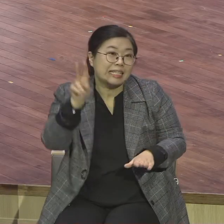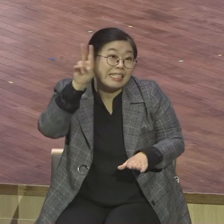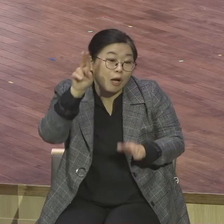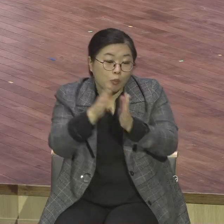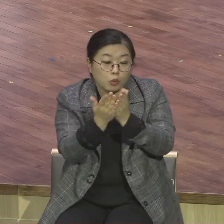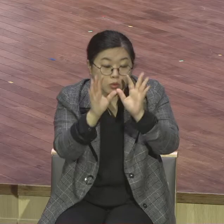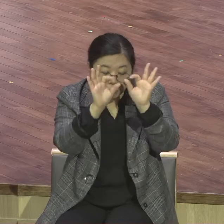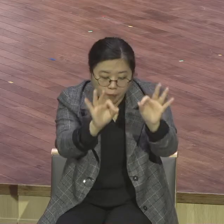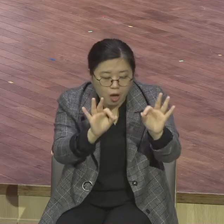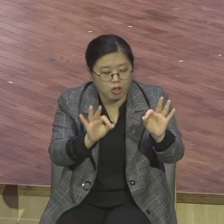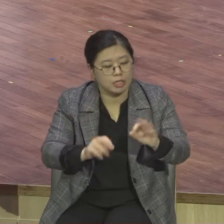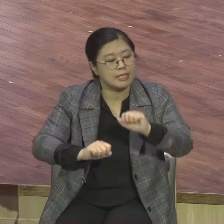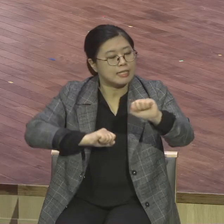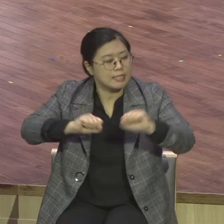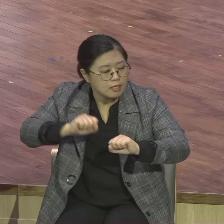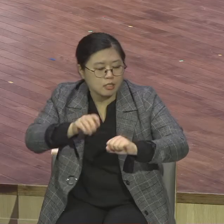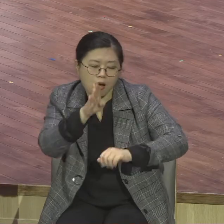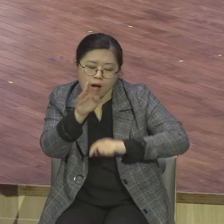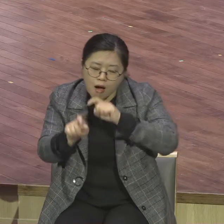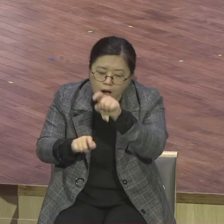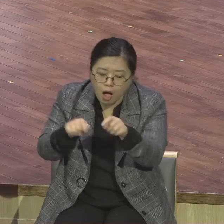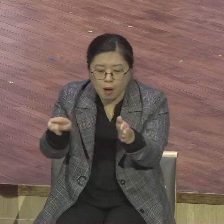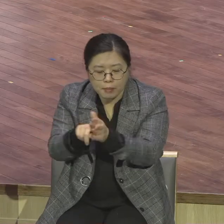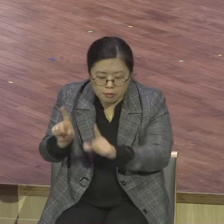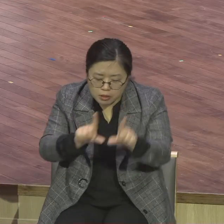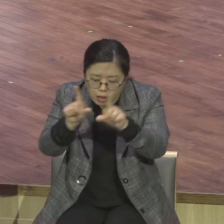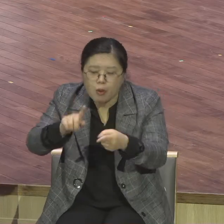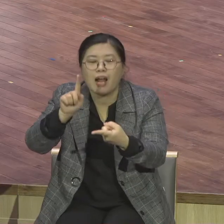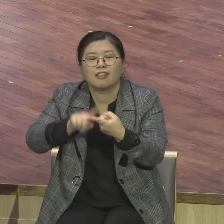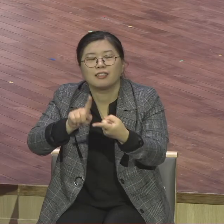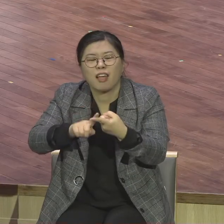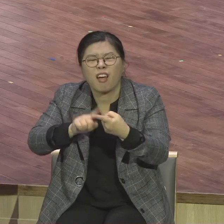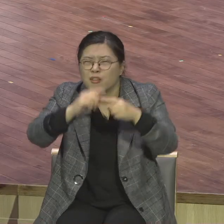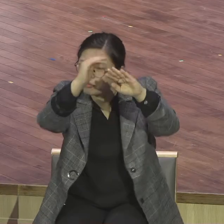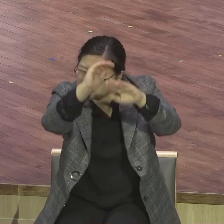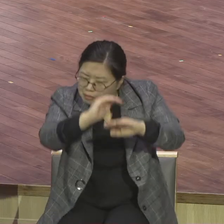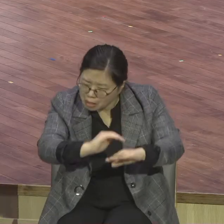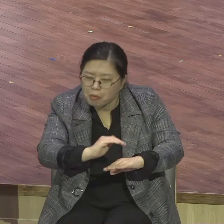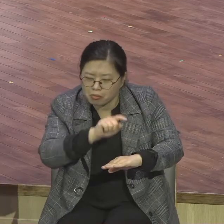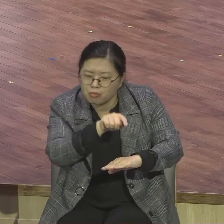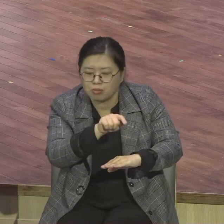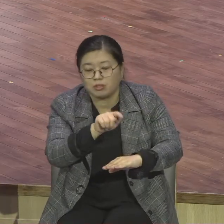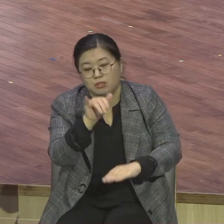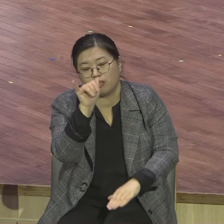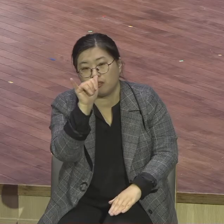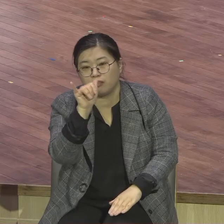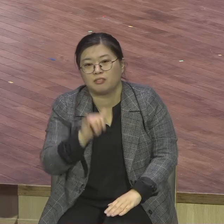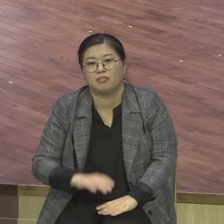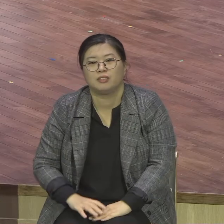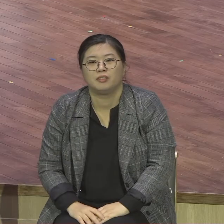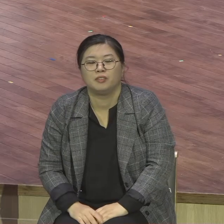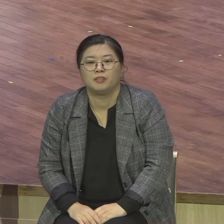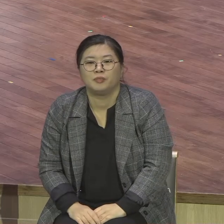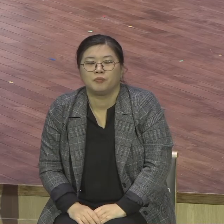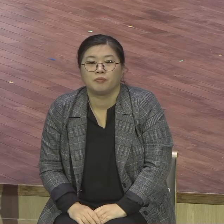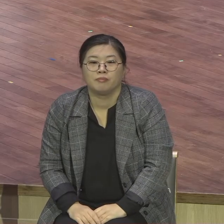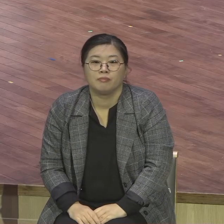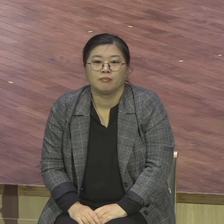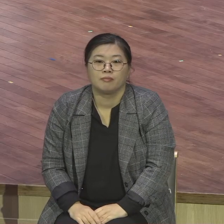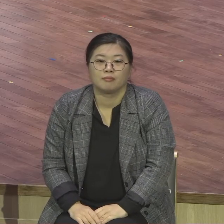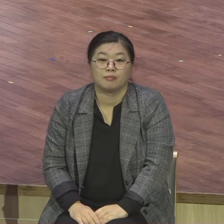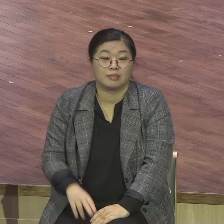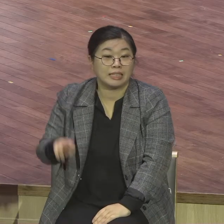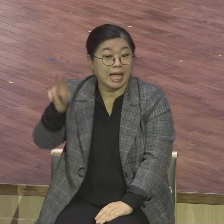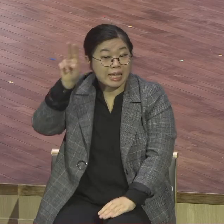것이 야고보서다, 그렇게 보면 이해가 될 수가 있습니다. 야고보서